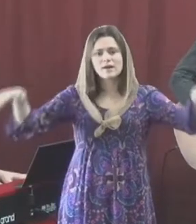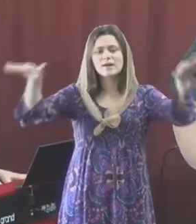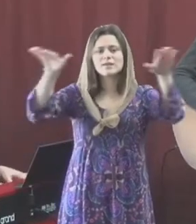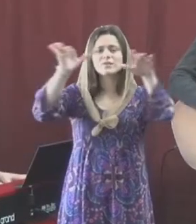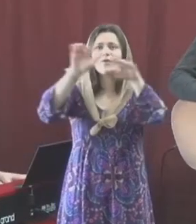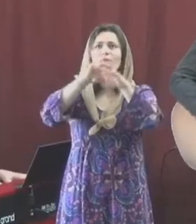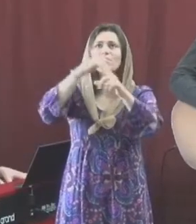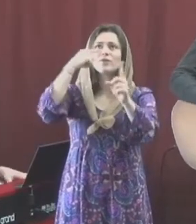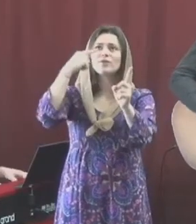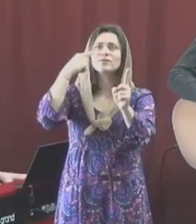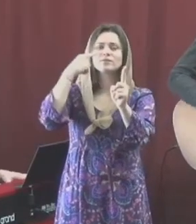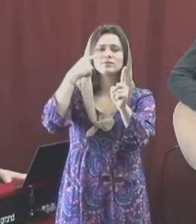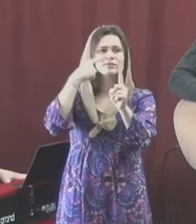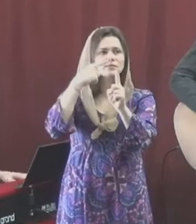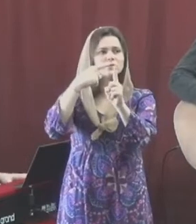На